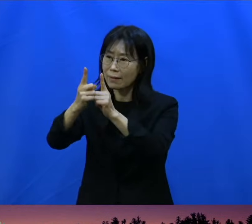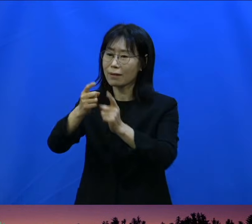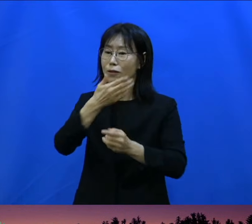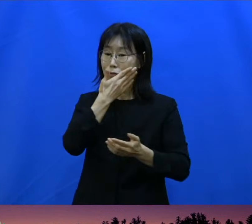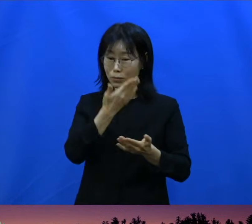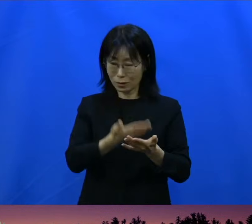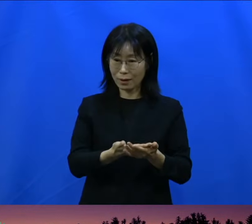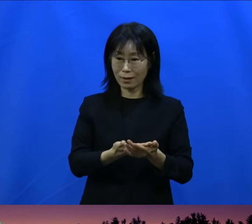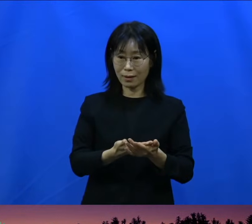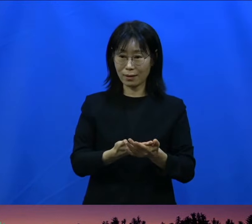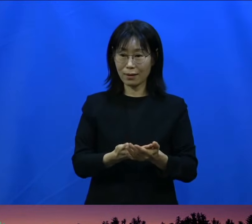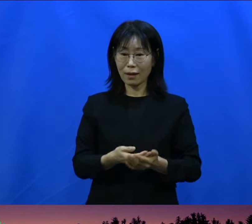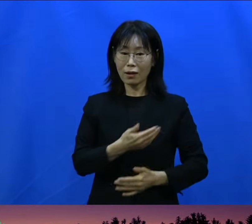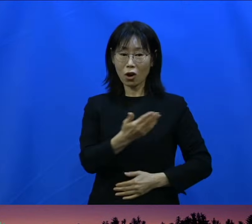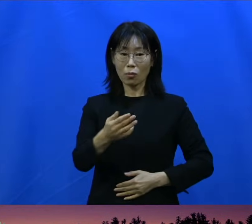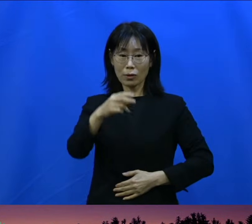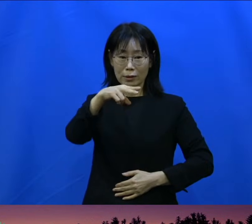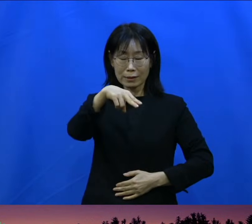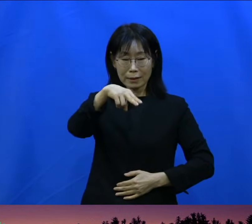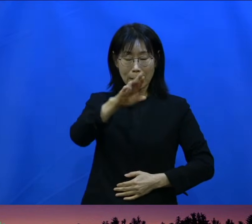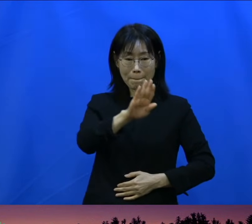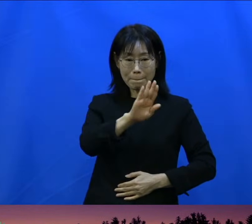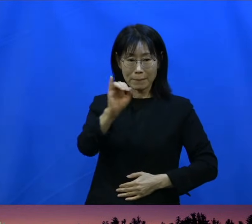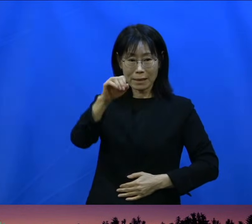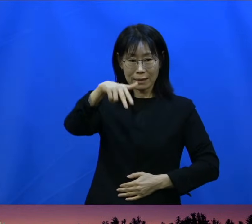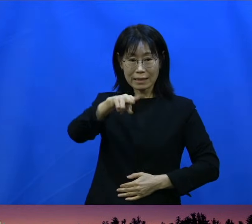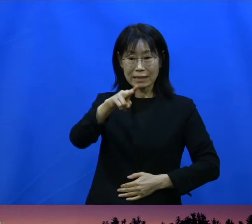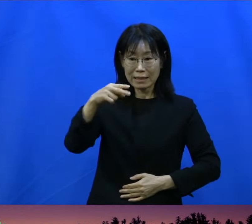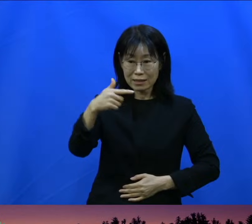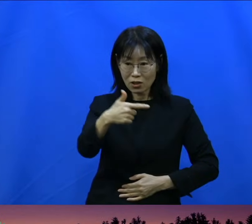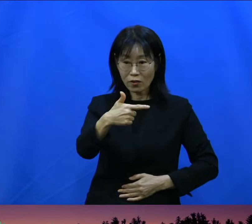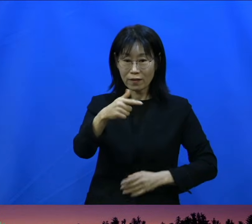우리가 비전 많이 하는데 하나님을 보는 게 진짜 비전이에요.